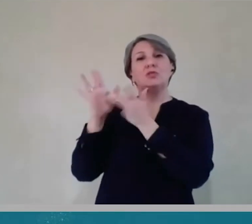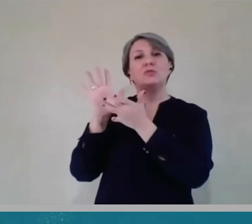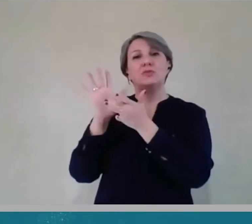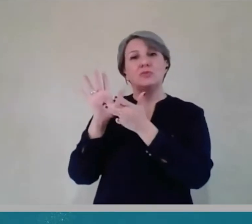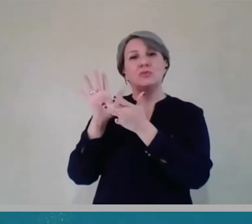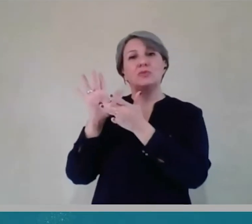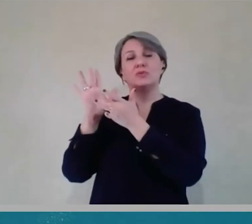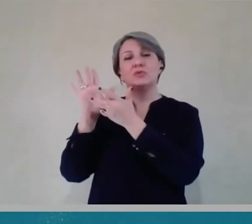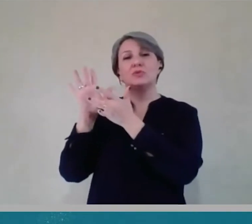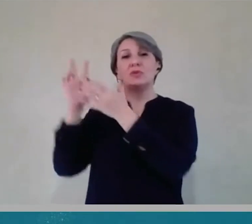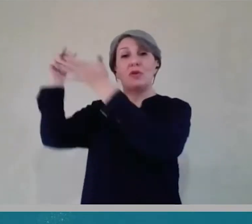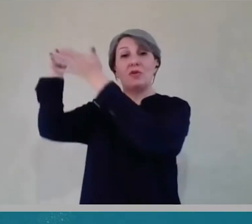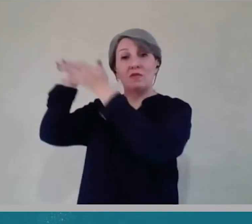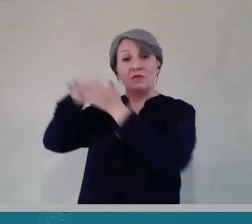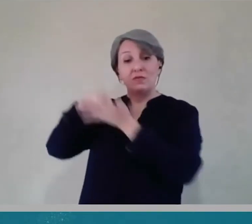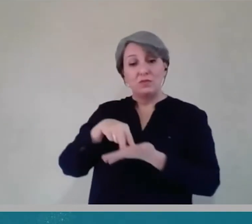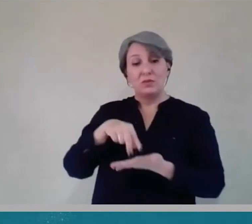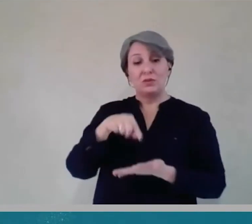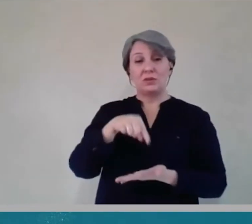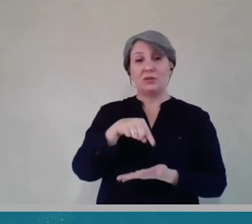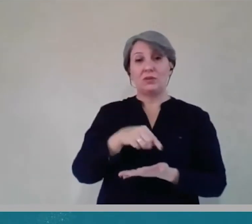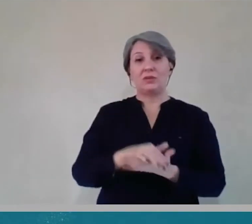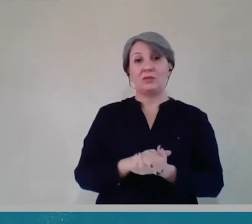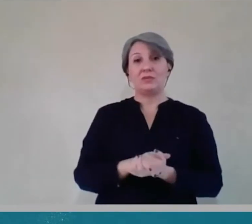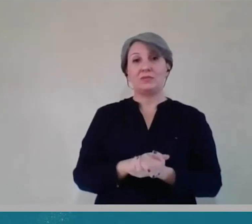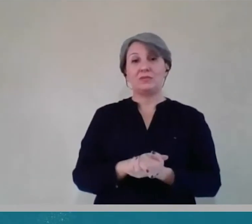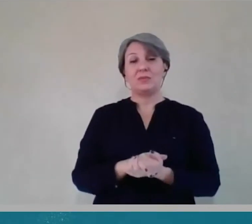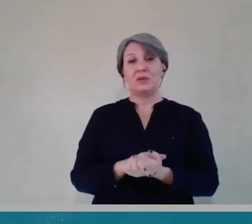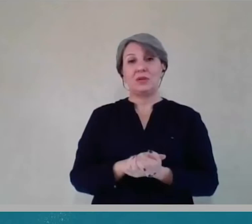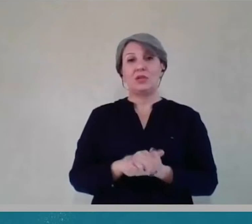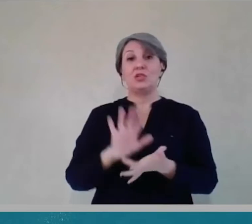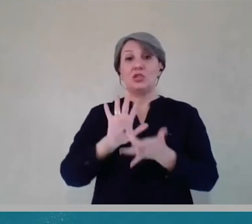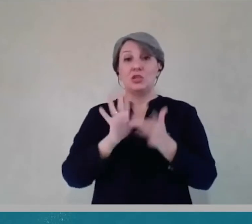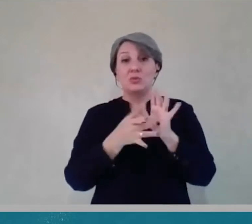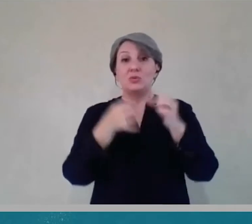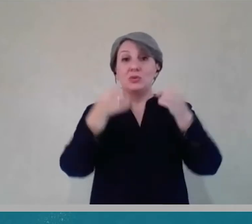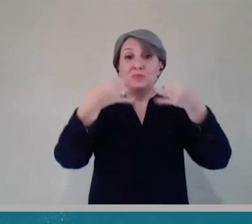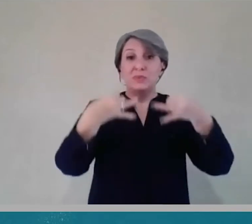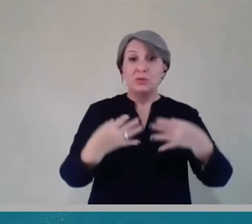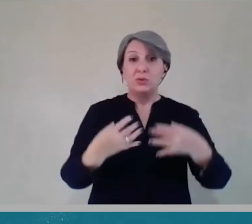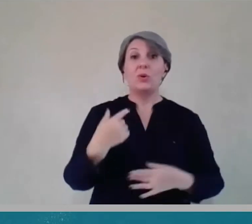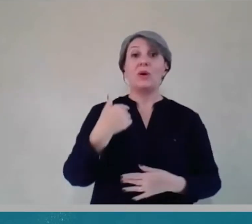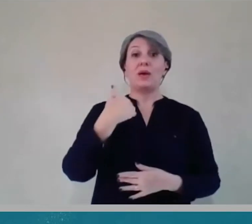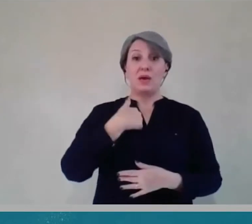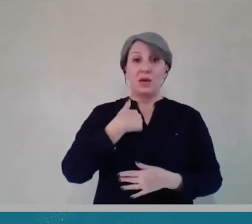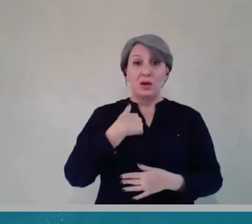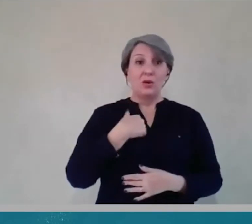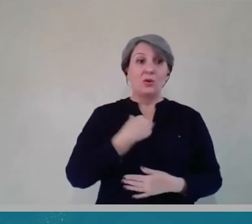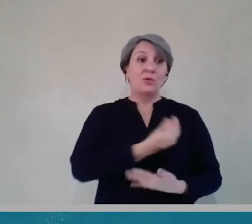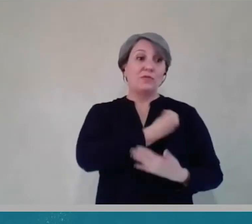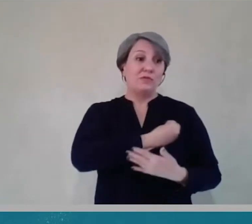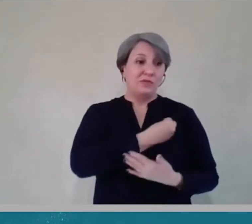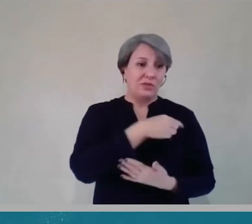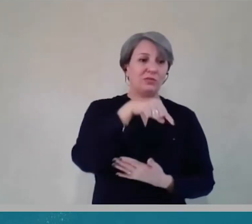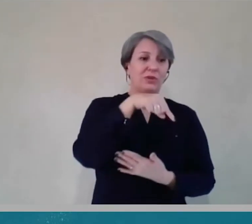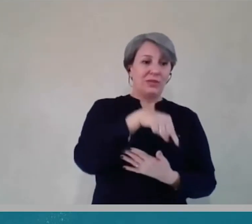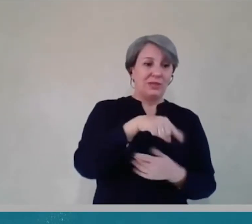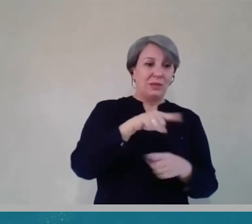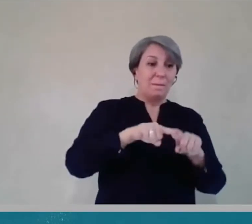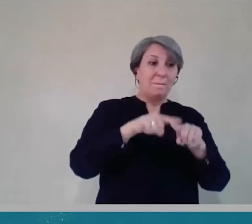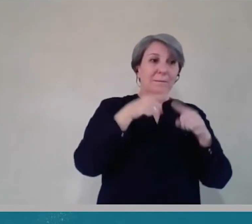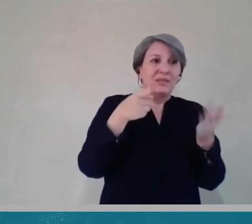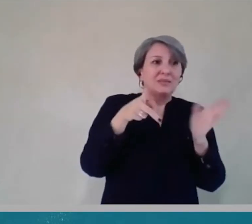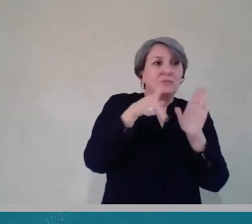vós sois cá de baixo, eu cá de baixo não sou, eu sou lá de cima. Mas um dia, graças a Deus, em